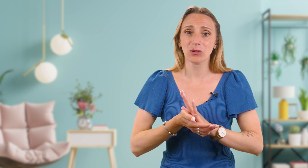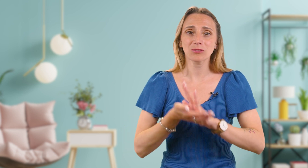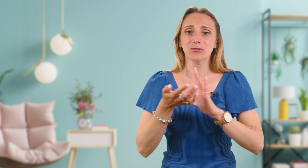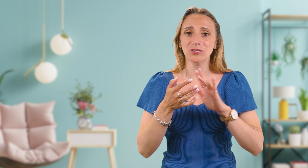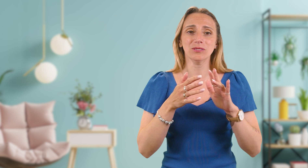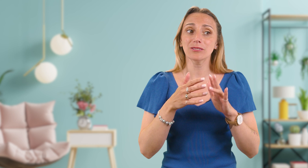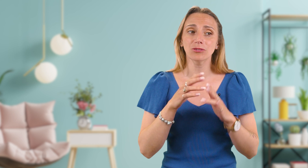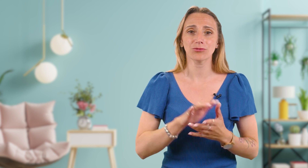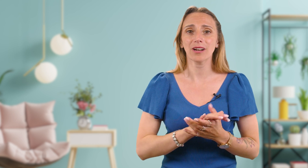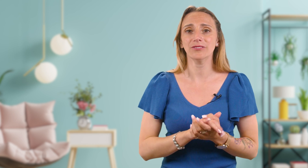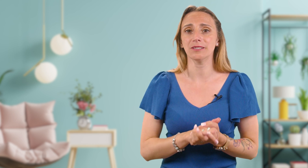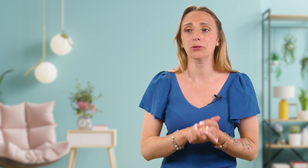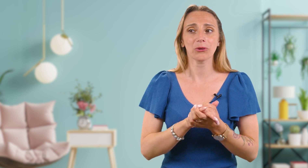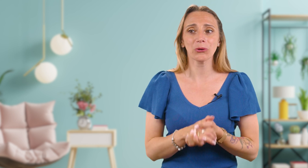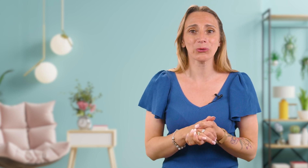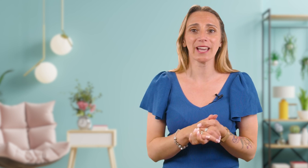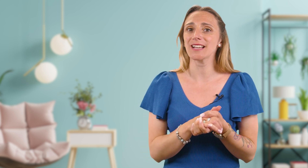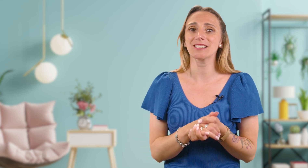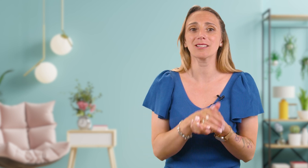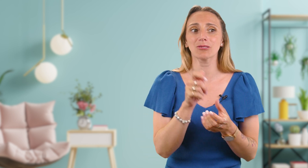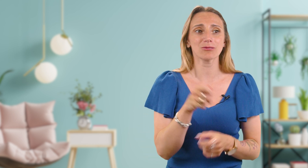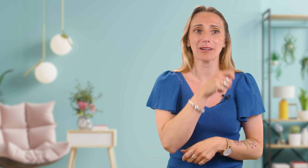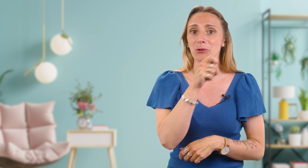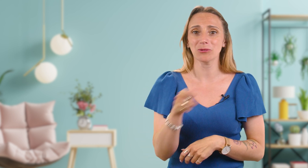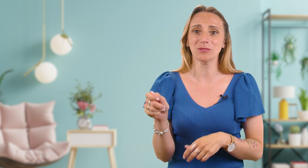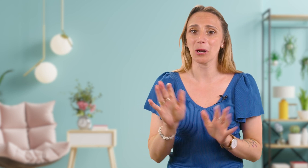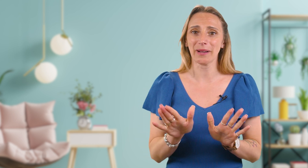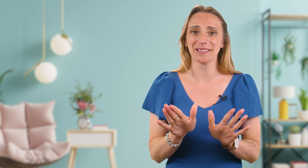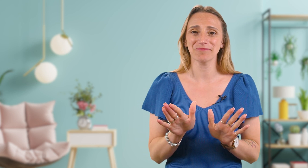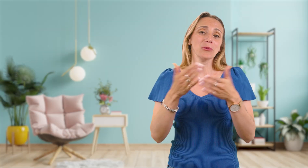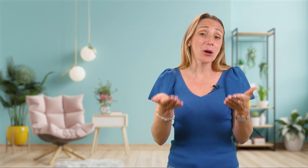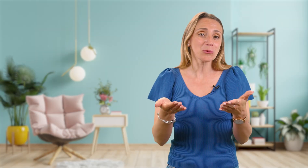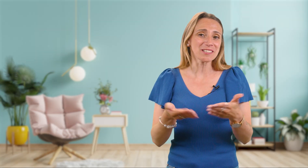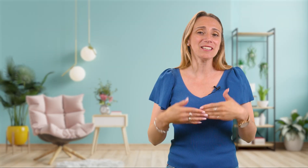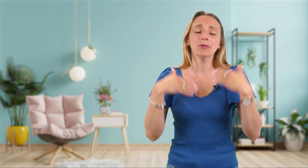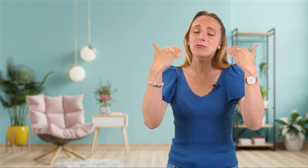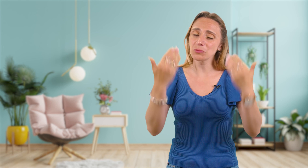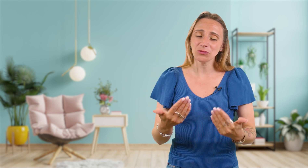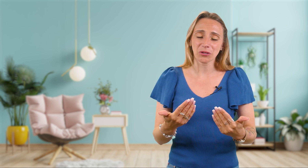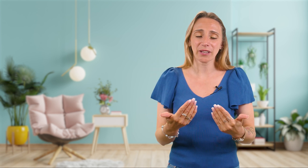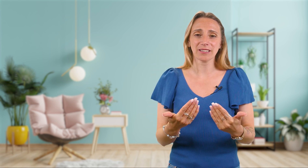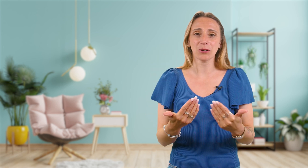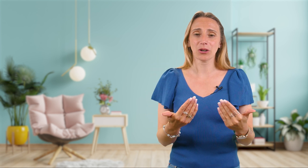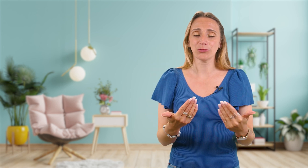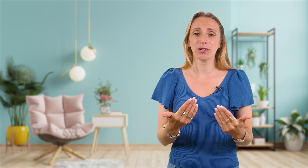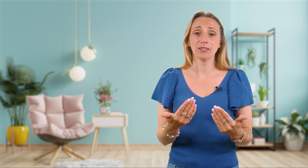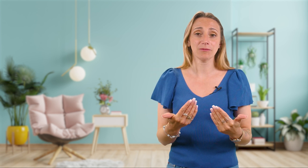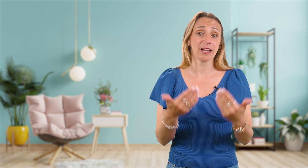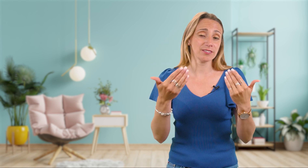besoin de visionner 2 fois la vidéo. Au contraire, c'est totalement normal. Donc un conseil, vous pouvez regarder encore une fois la